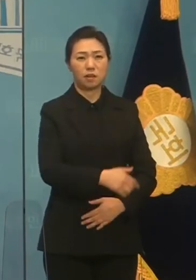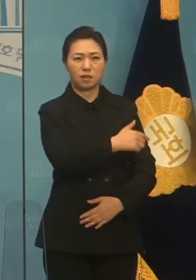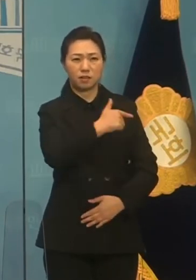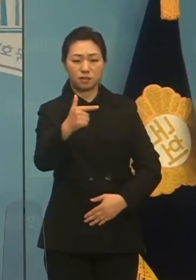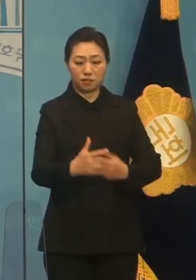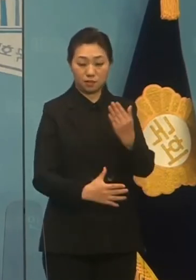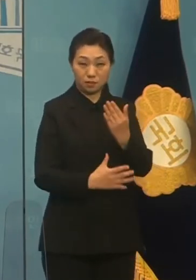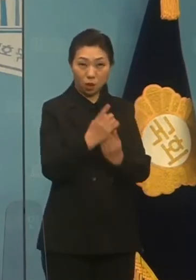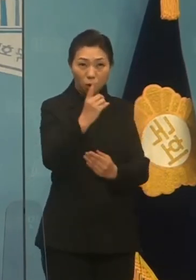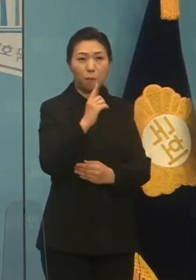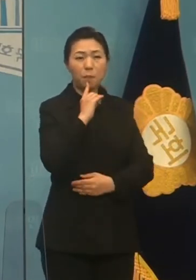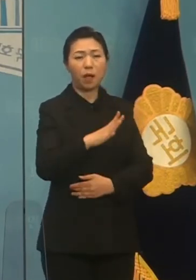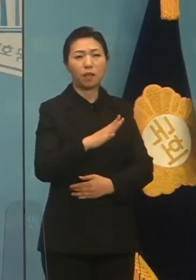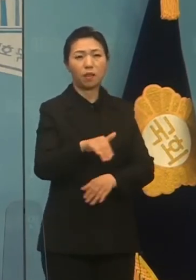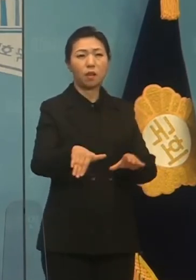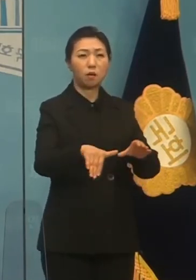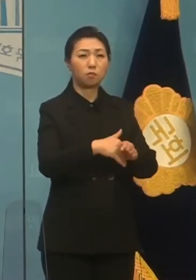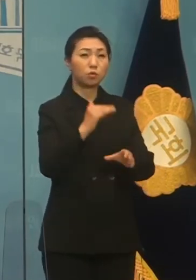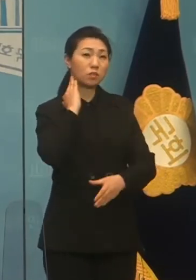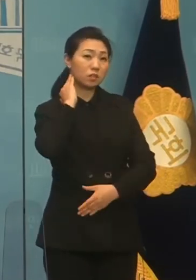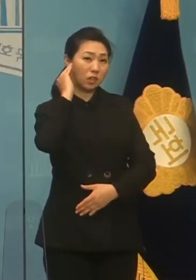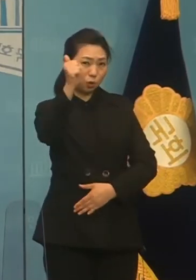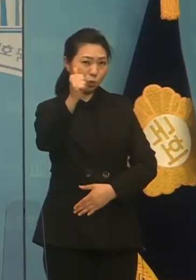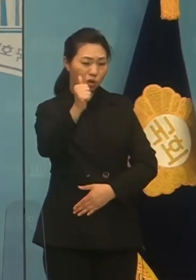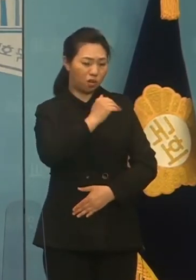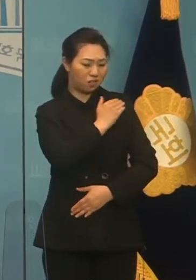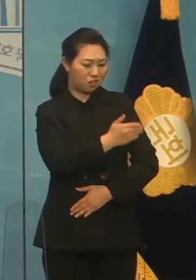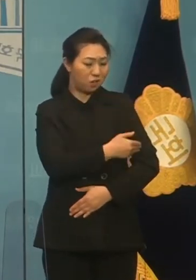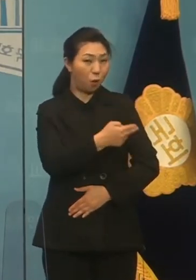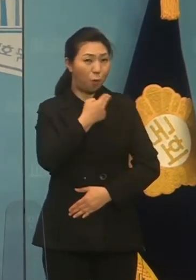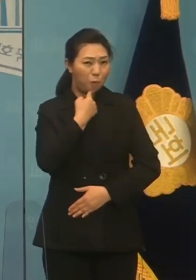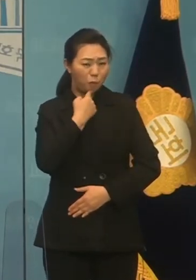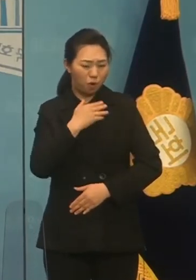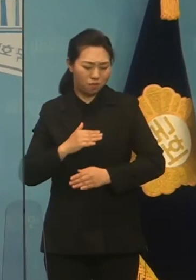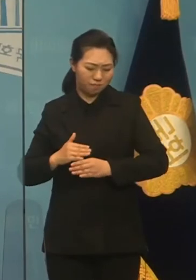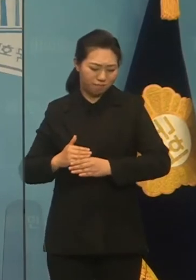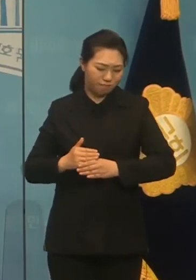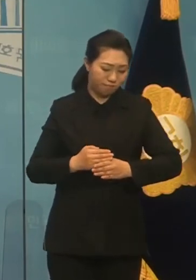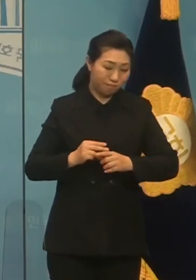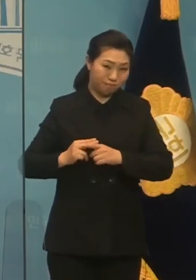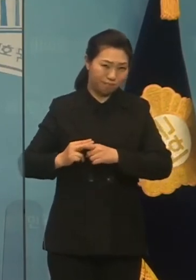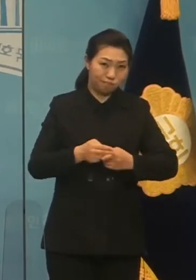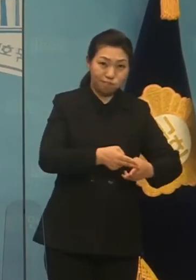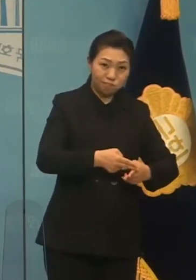대통합만이 문재인 정부의 무능과 폭정을 저지시킬 수 있습니다.